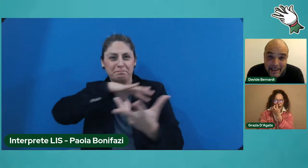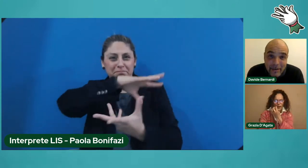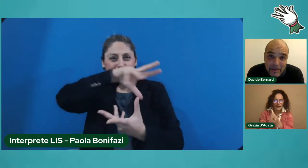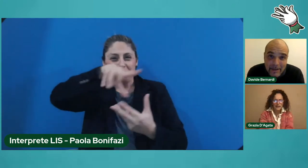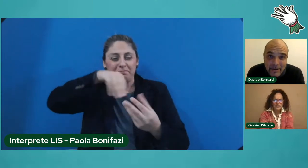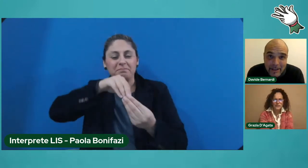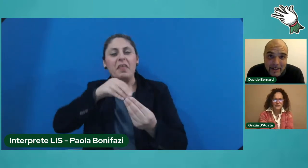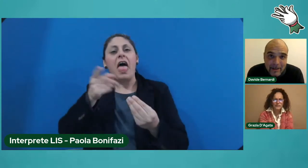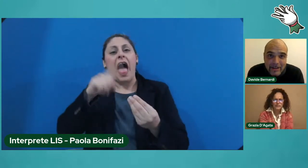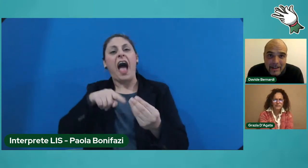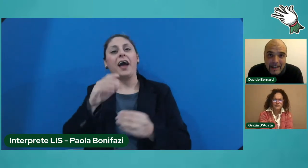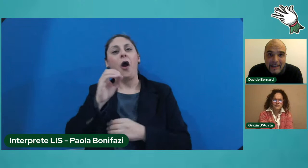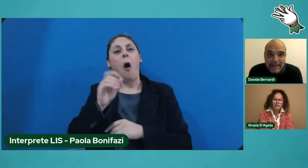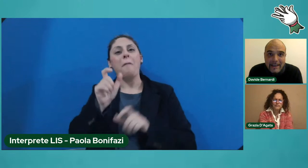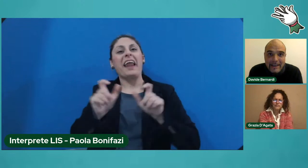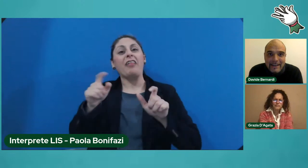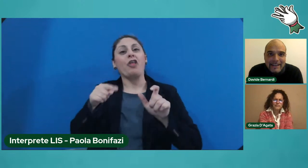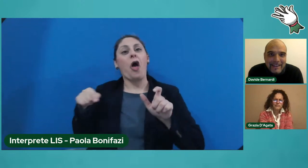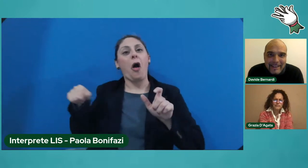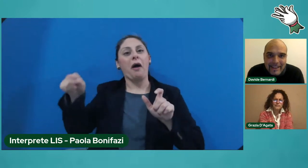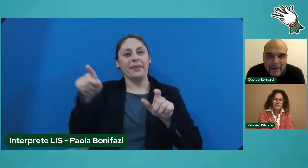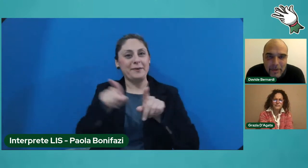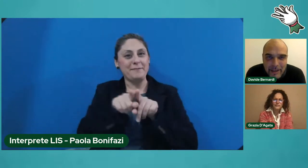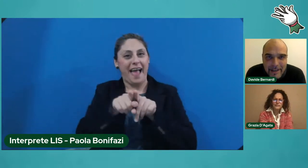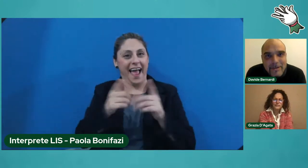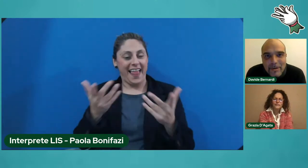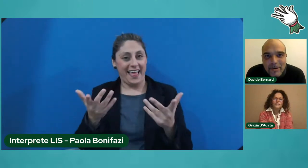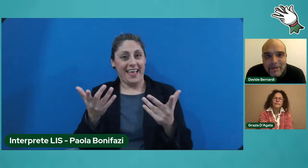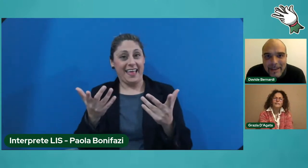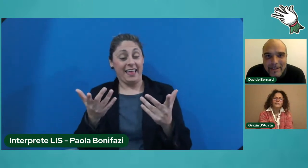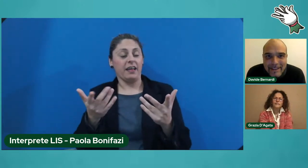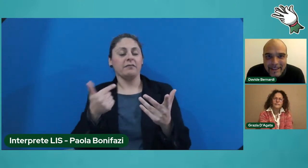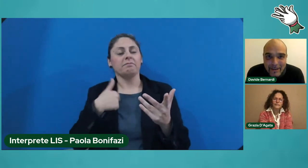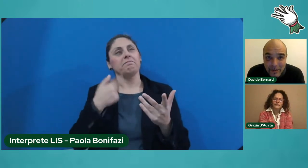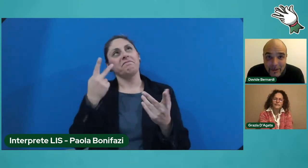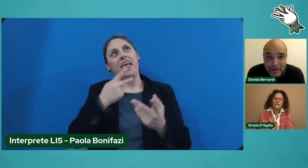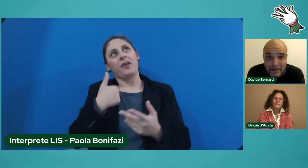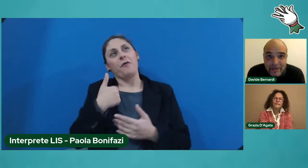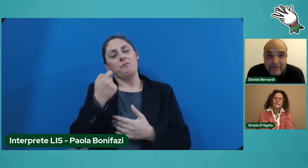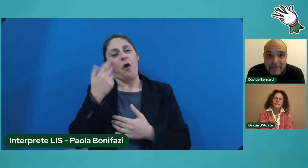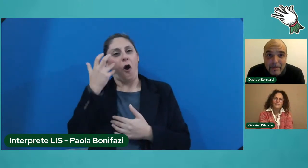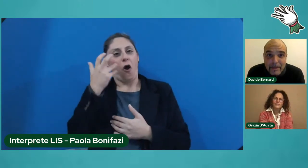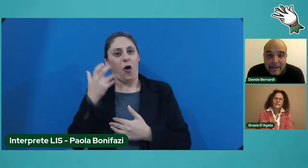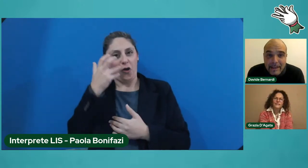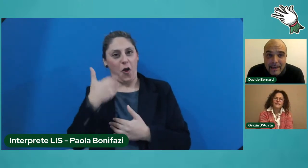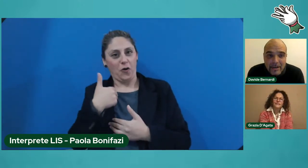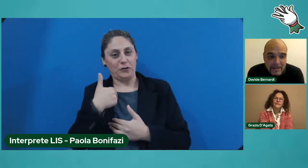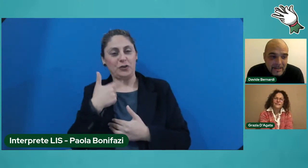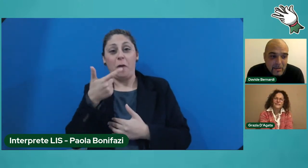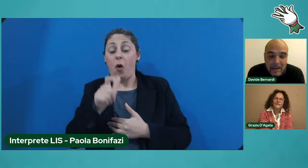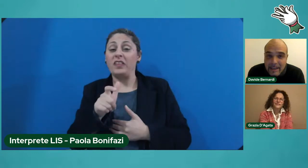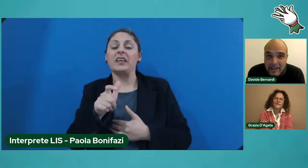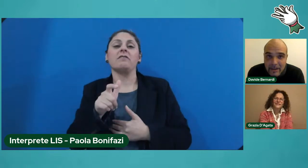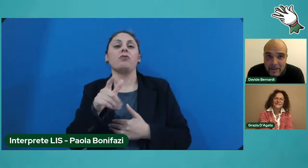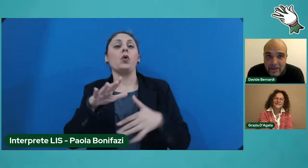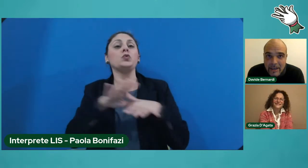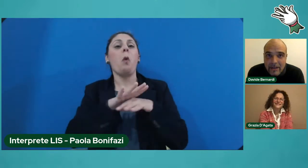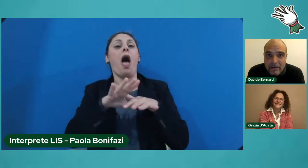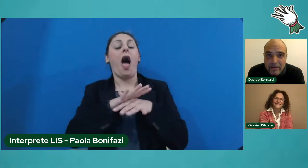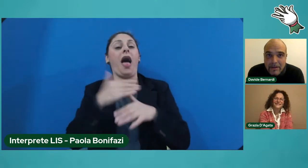negli operatori, che è una cosa di cui ne sono veramente orgoglioso, perché la nostra squadra ad oggi è